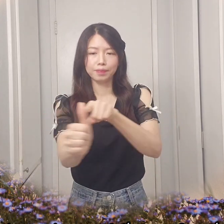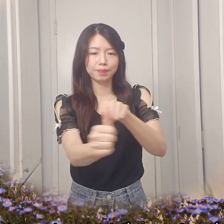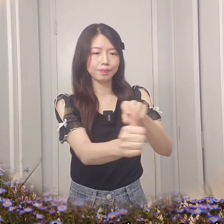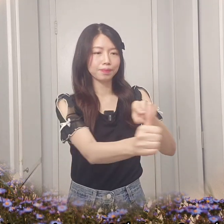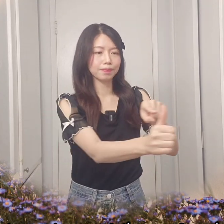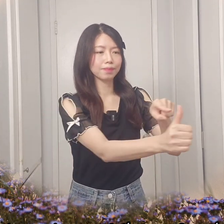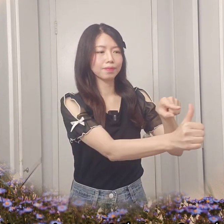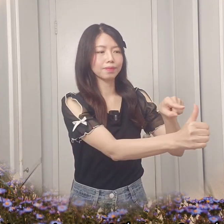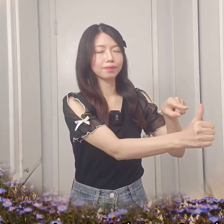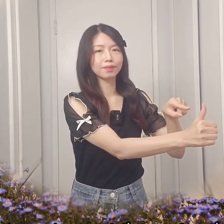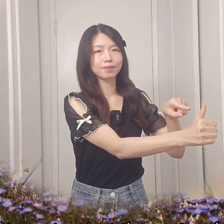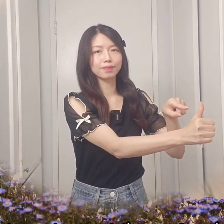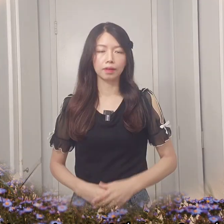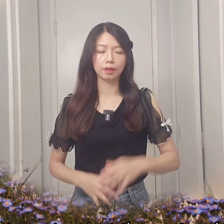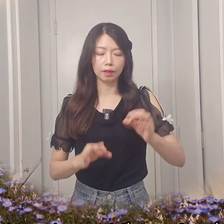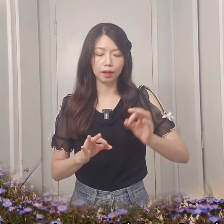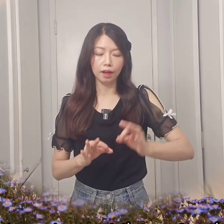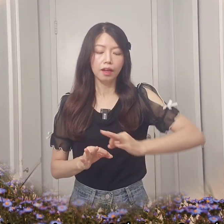일어나라.